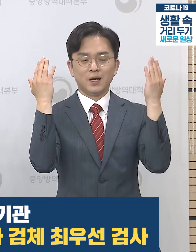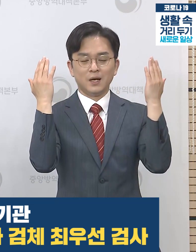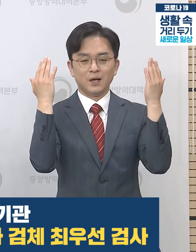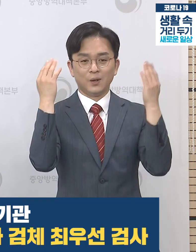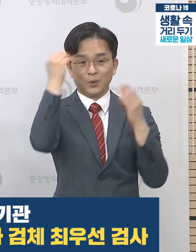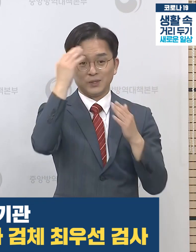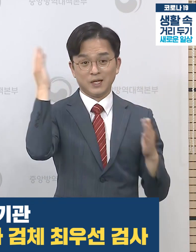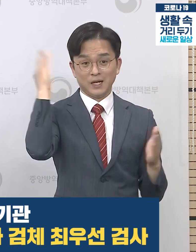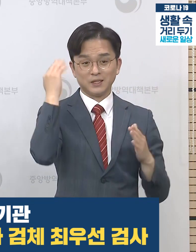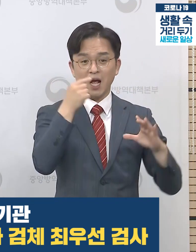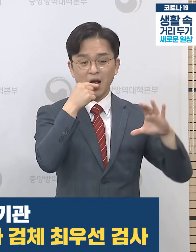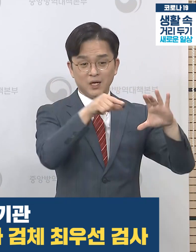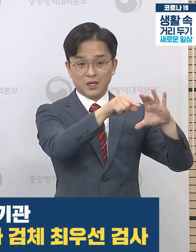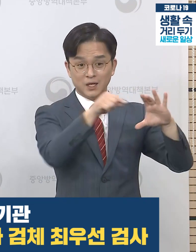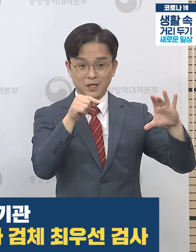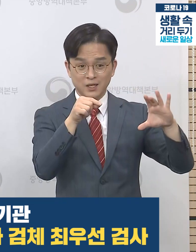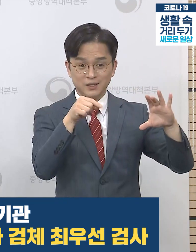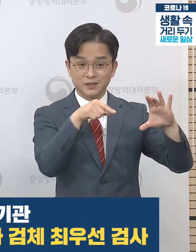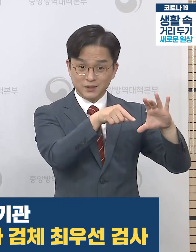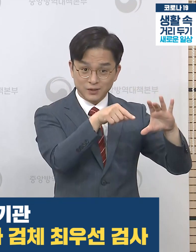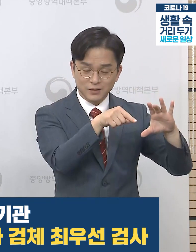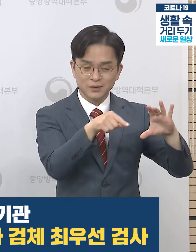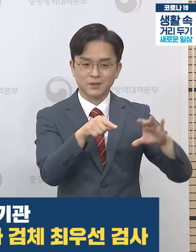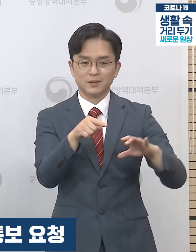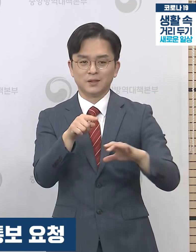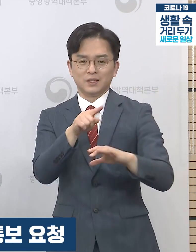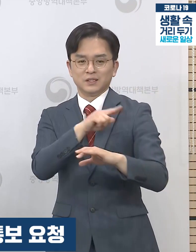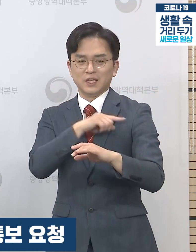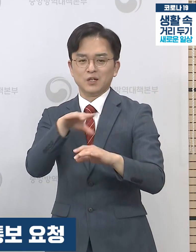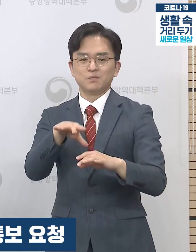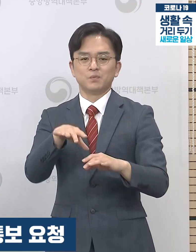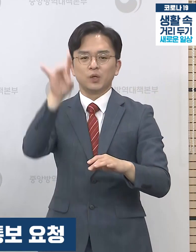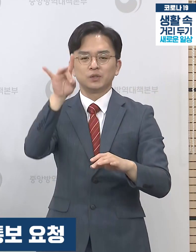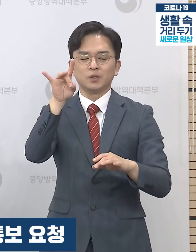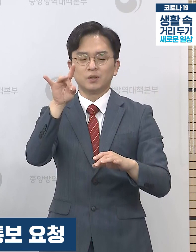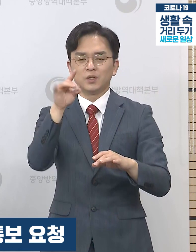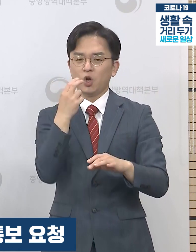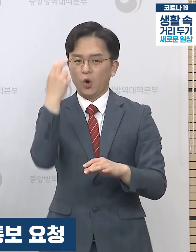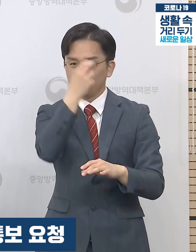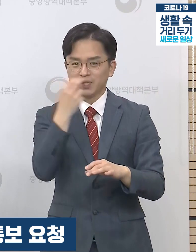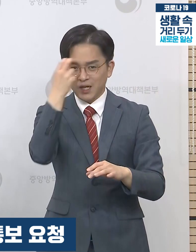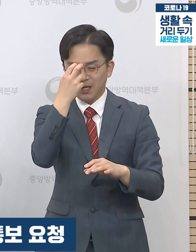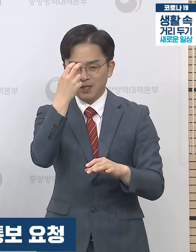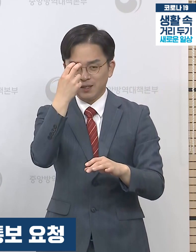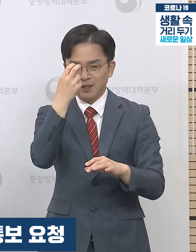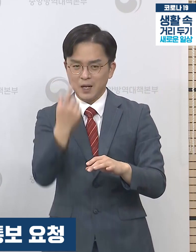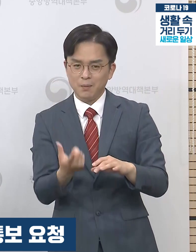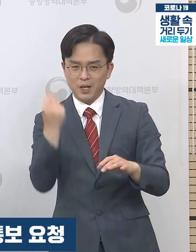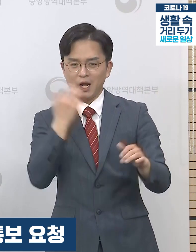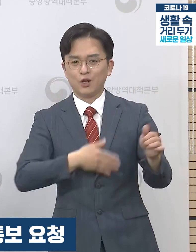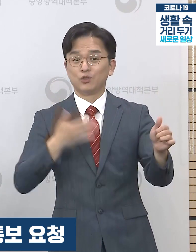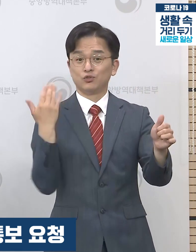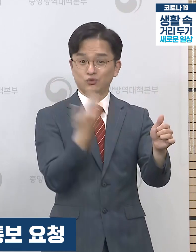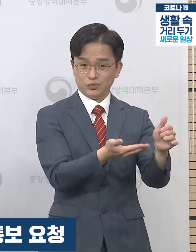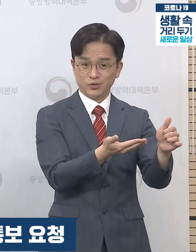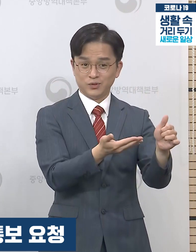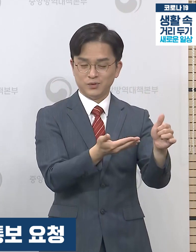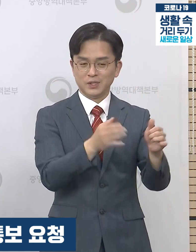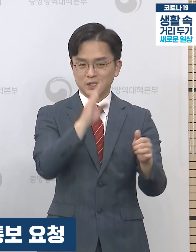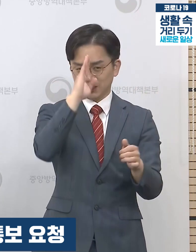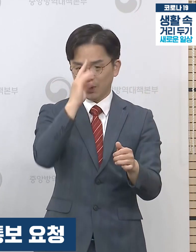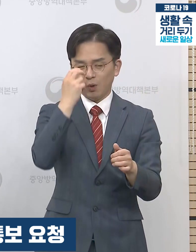대해서는 최우선적으로 검사를 실시하고 신속하게 결과를 통보하도록